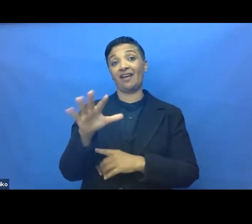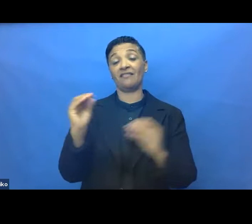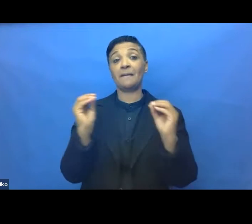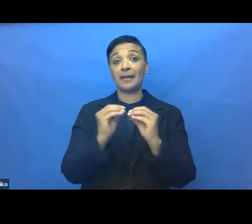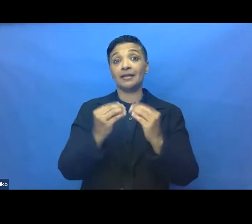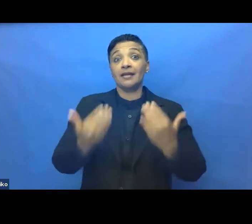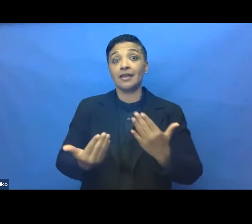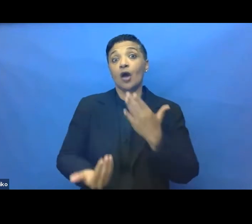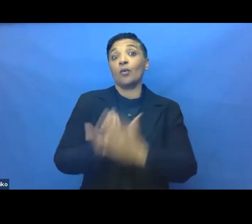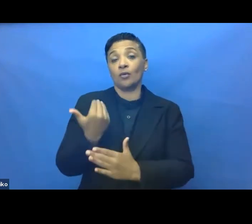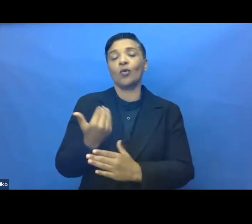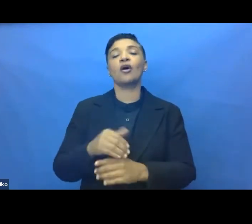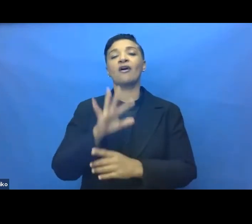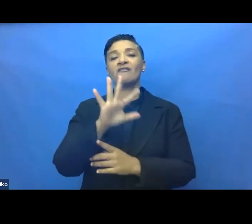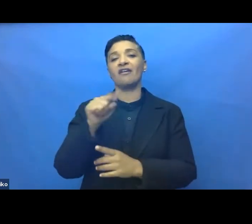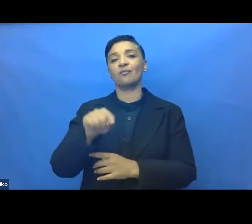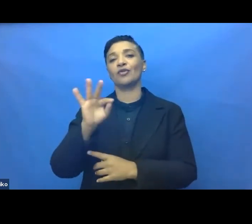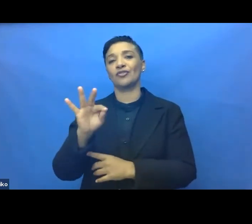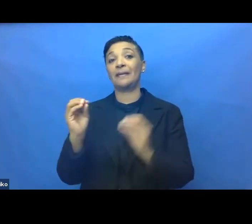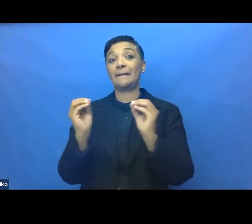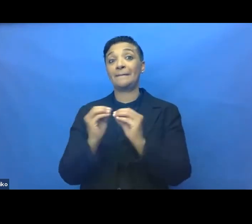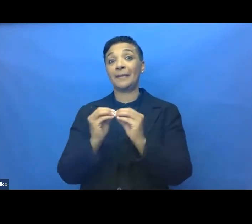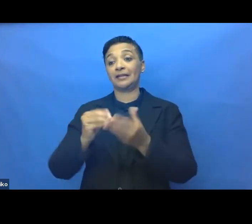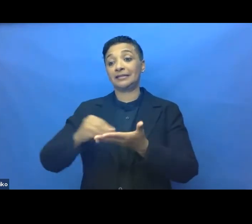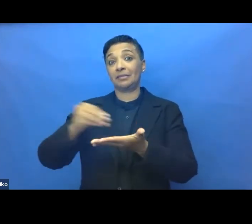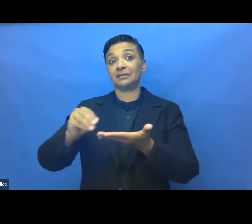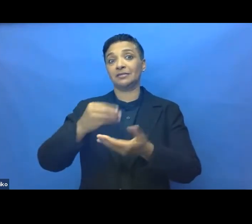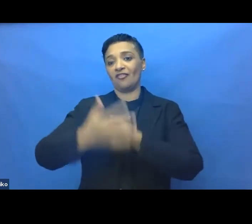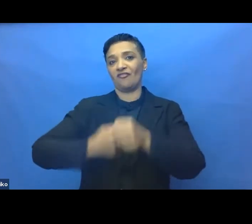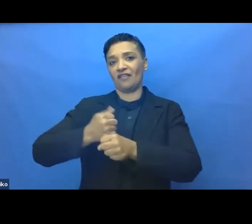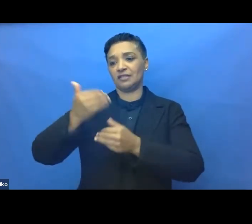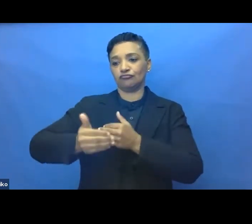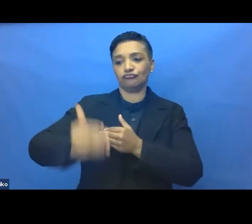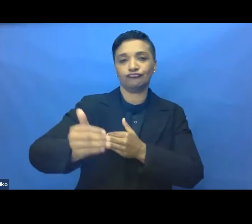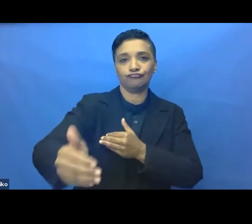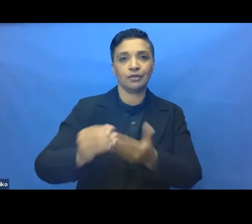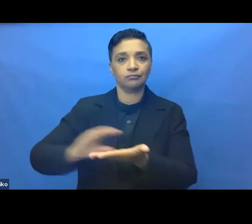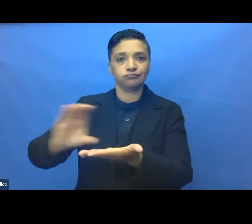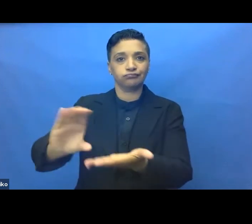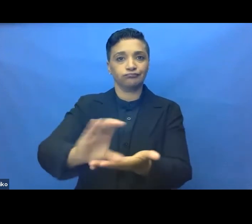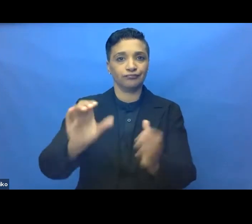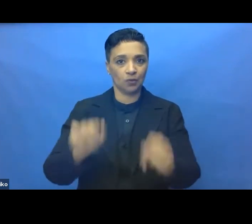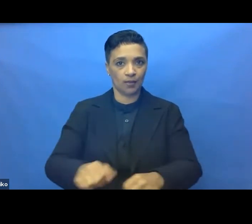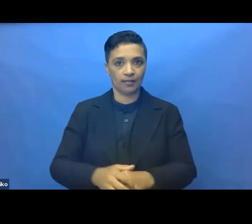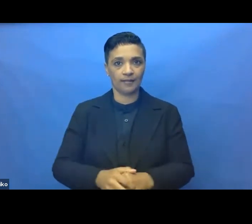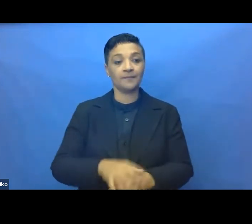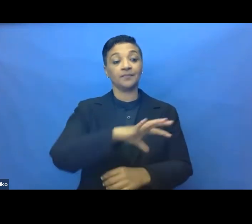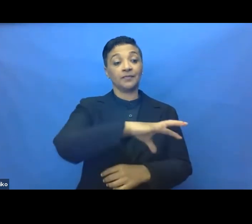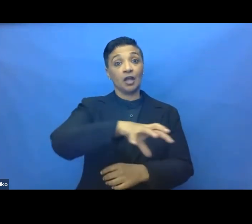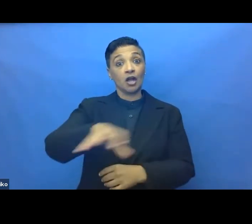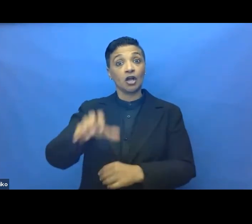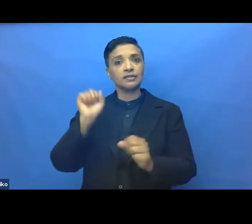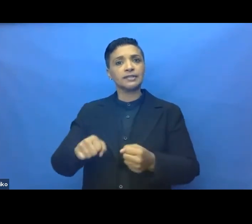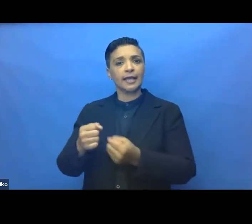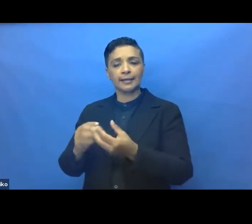qui passera de 2,65 milliards de dollars en 2015 à 5,3 milliards